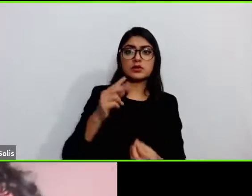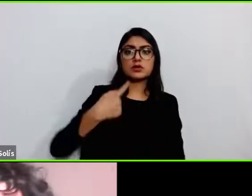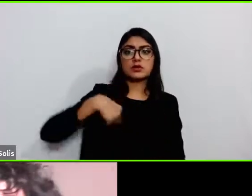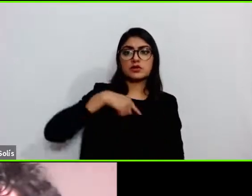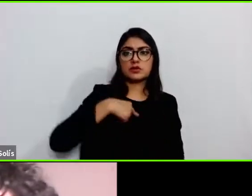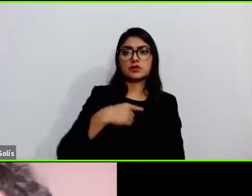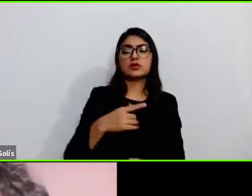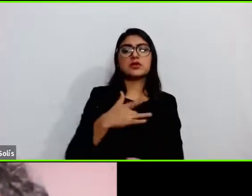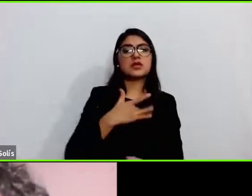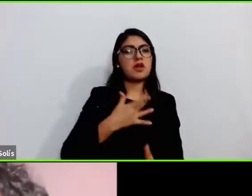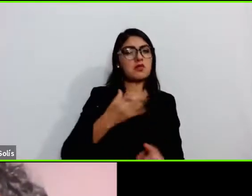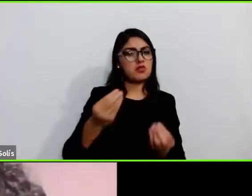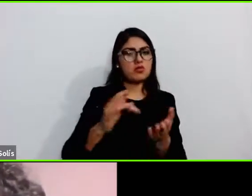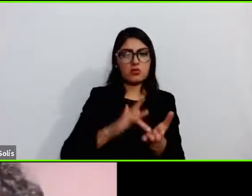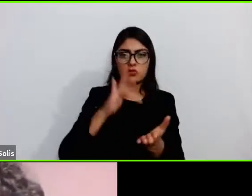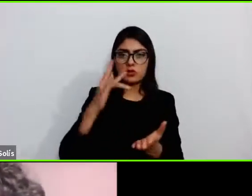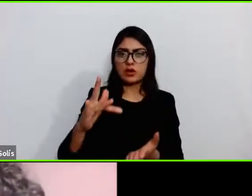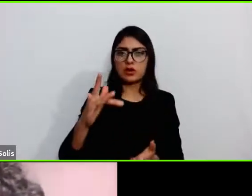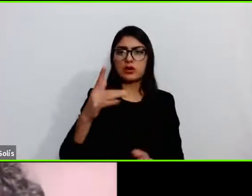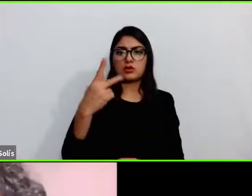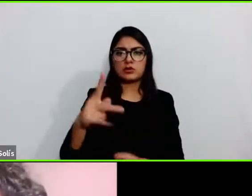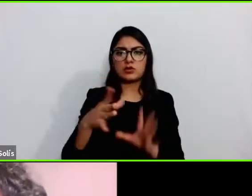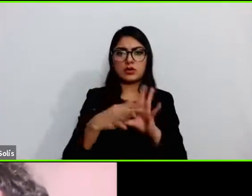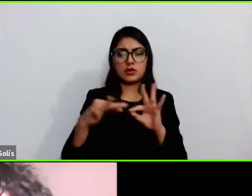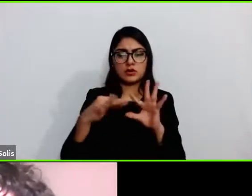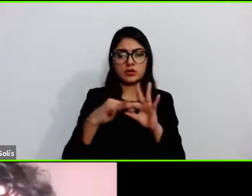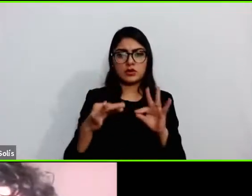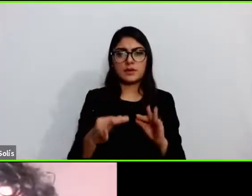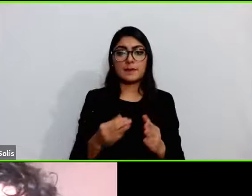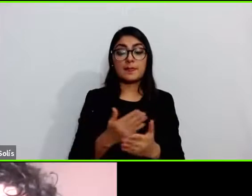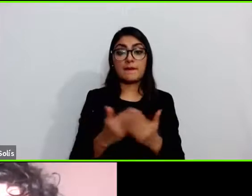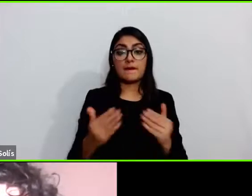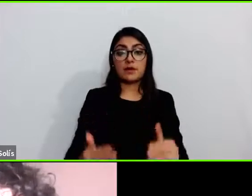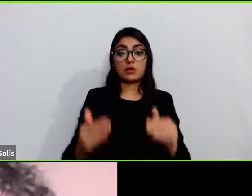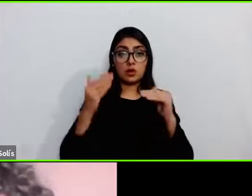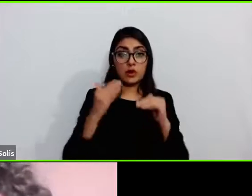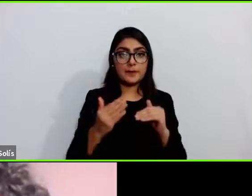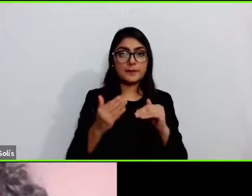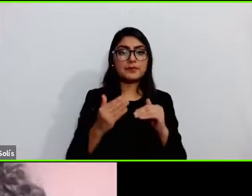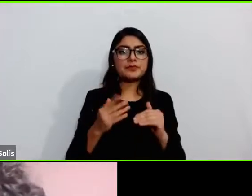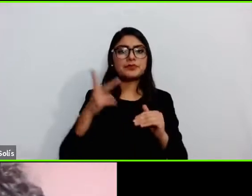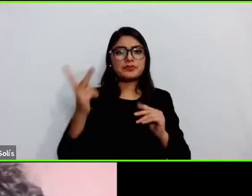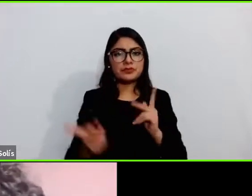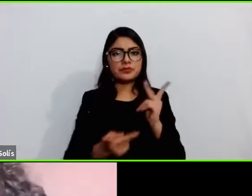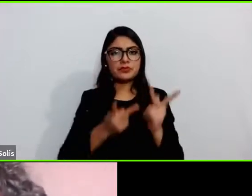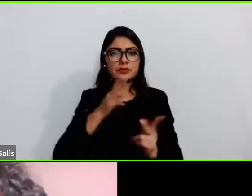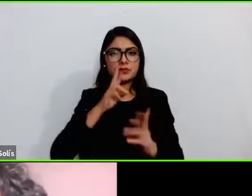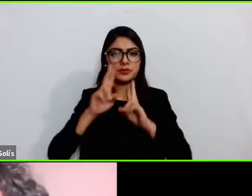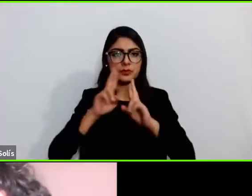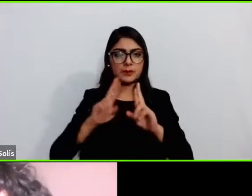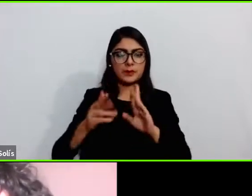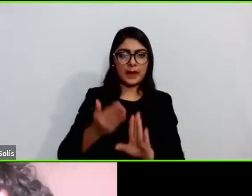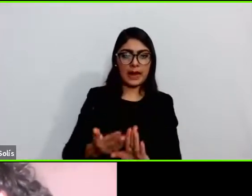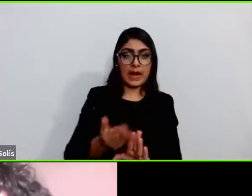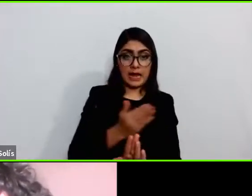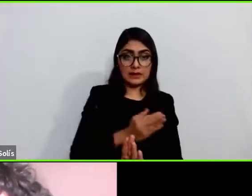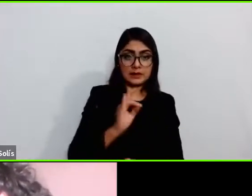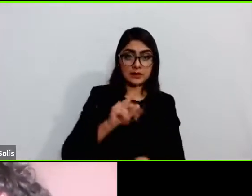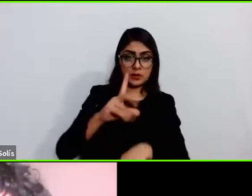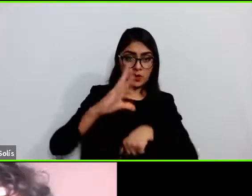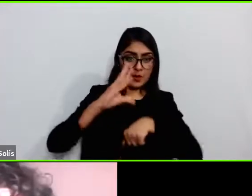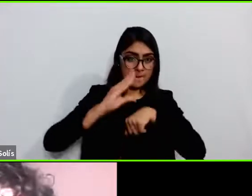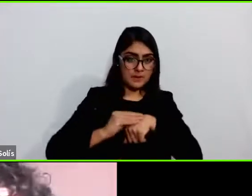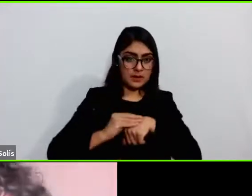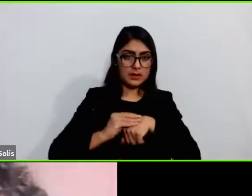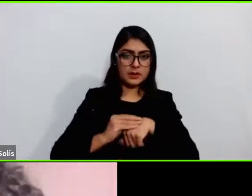su participación. Quisiera, antes de proseguir con la etapa de preguntas y respuestas, doctor, si me permite